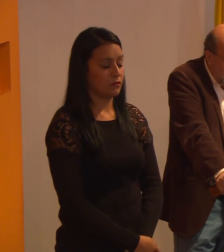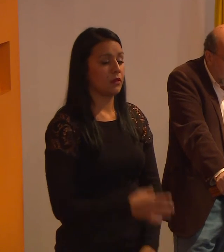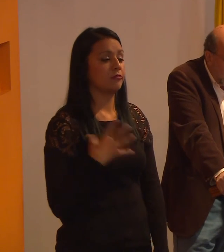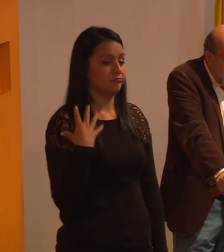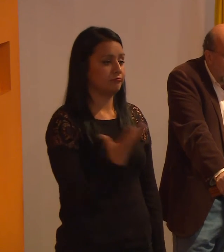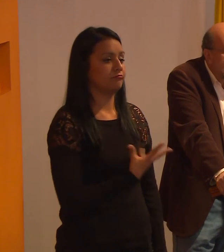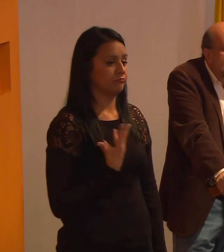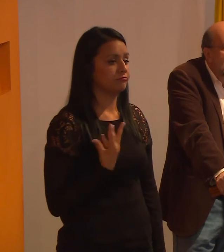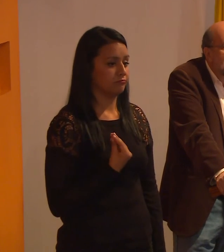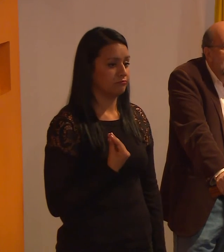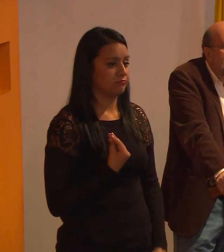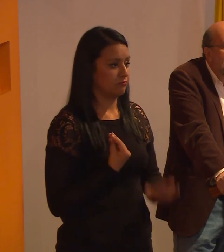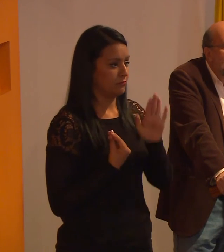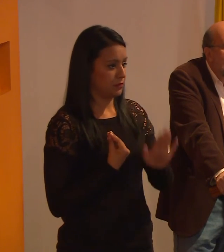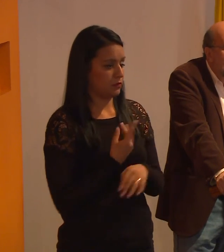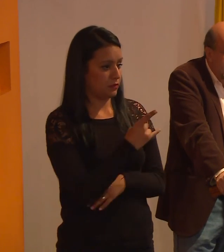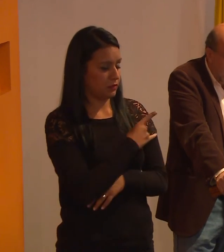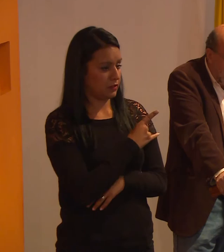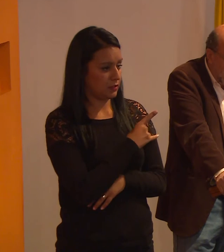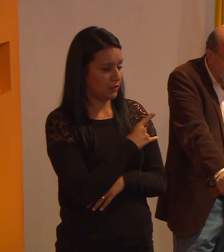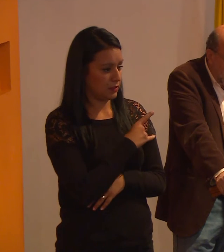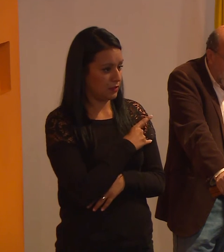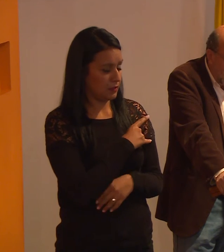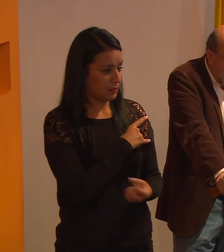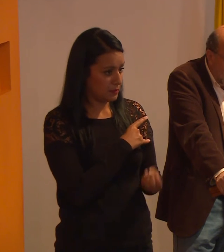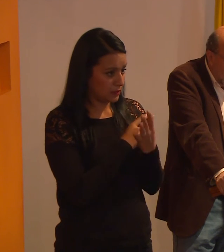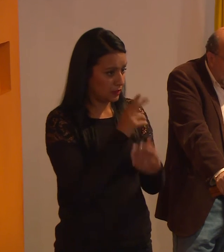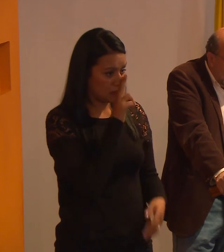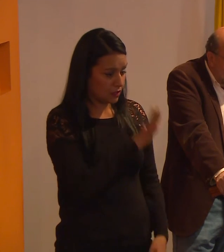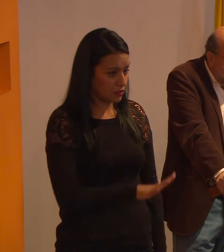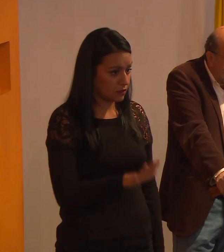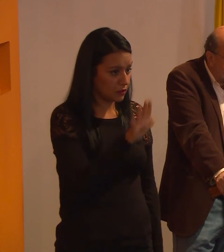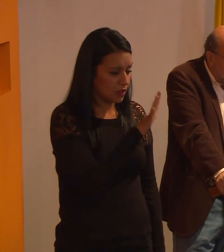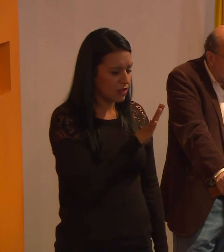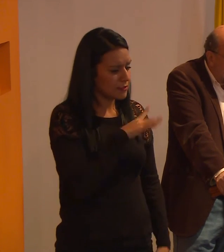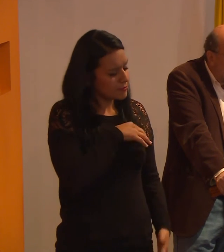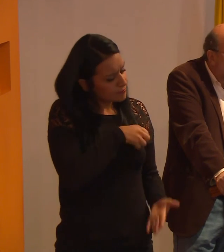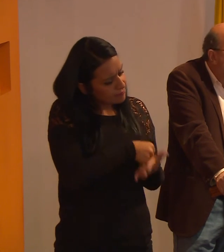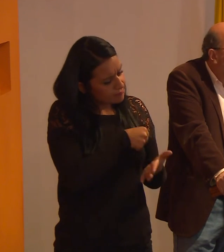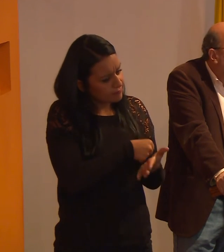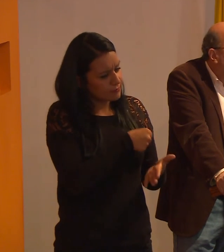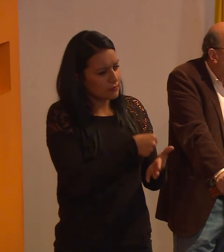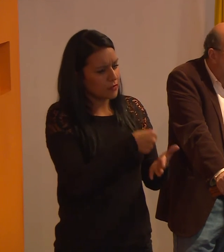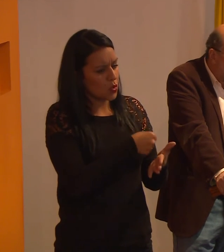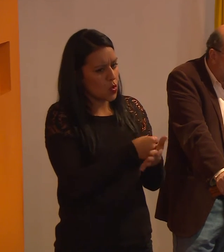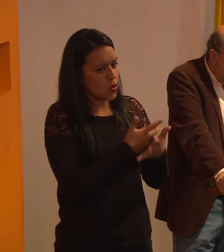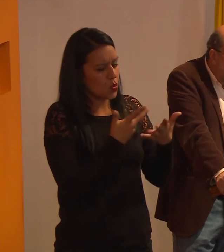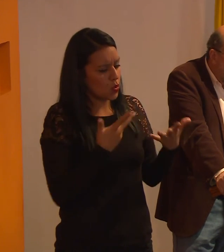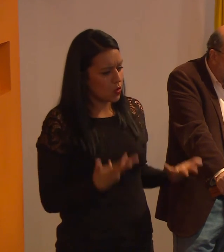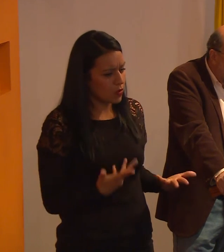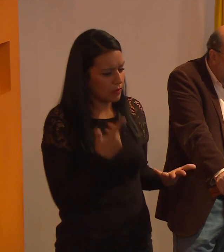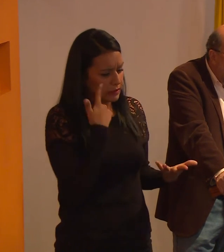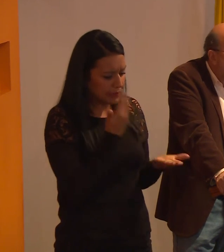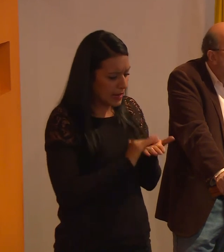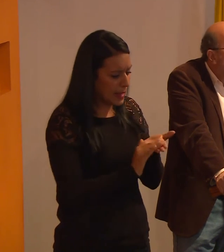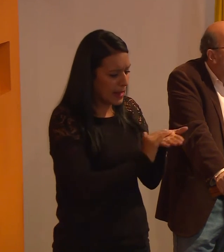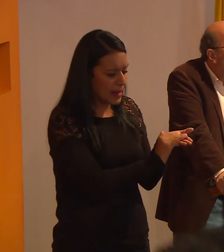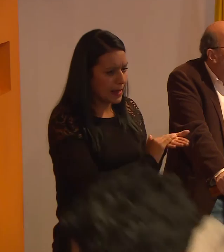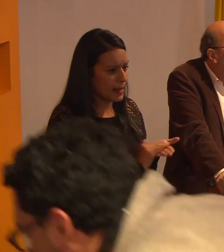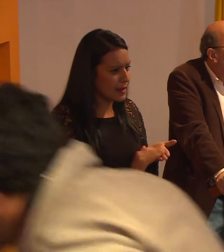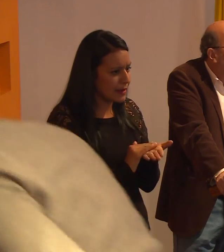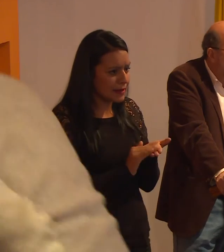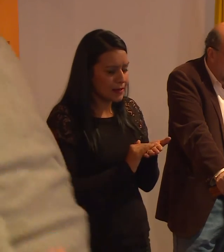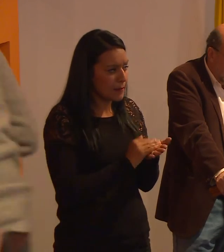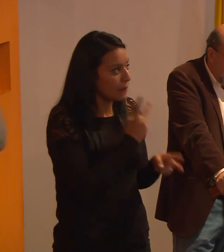Nosotros, en la Universidad Pedagógica Nacional, intentaremos buscar la oportunidad en